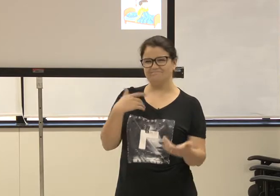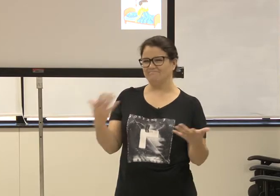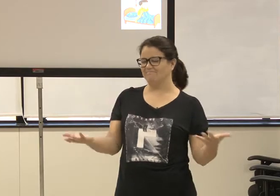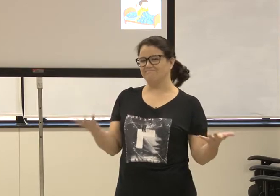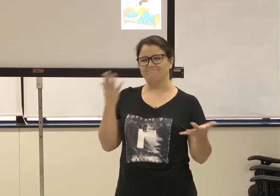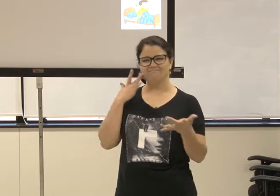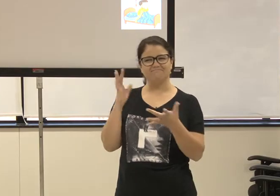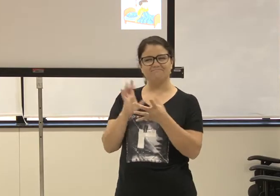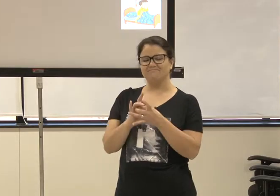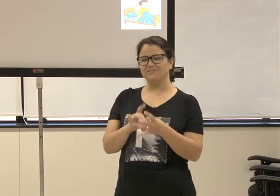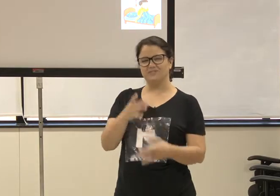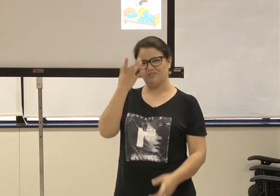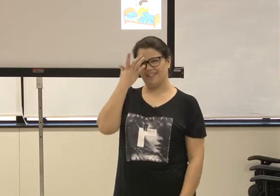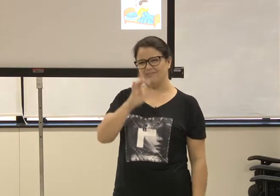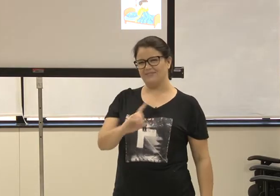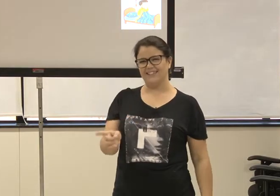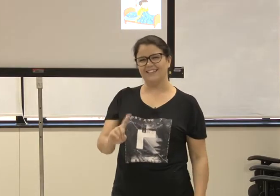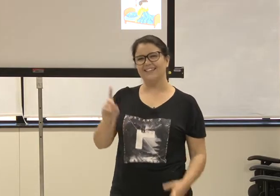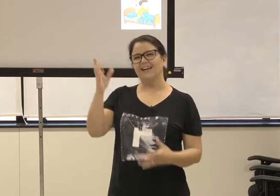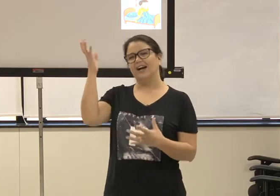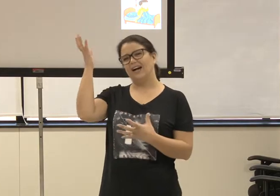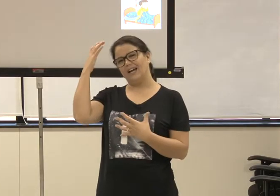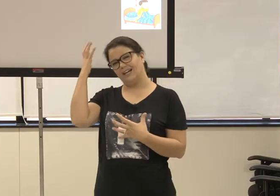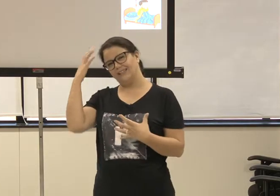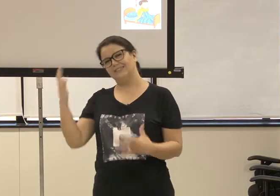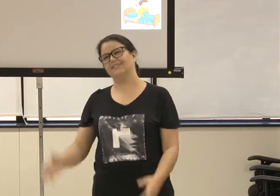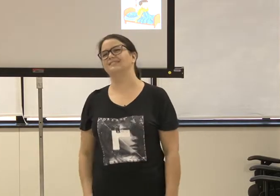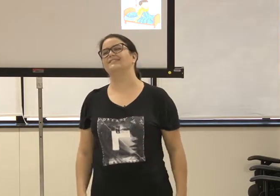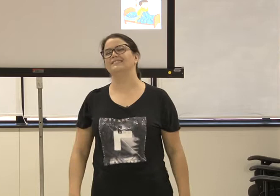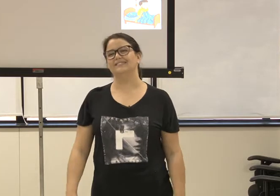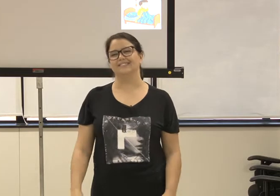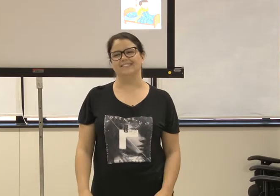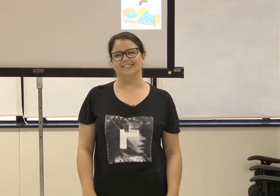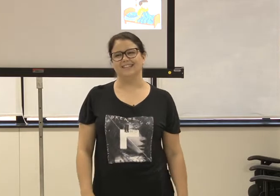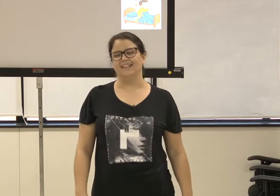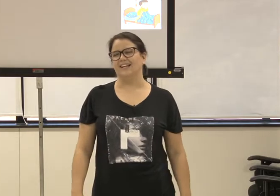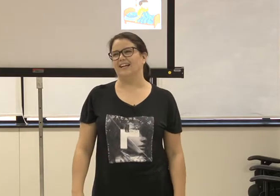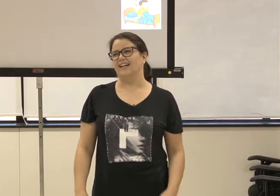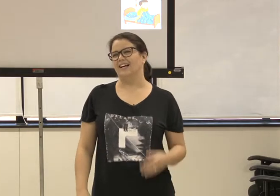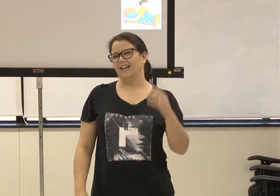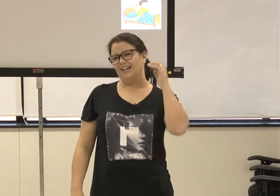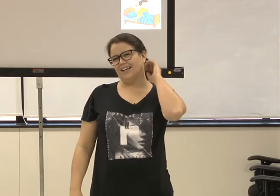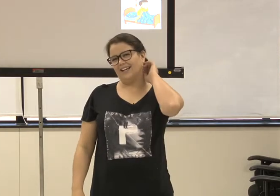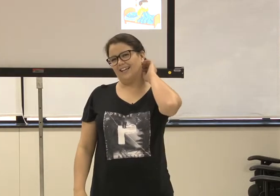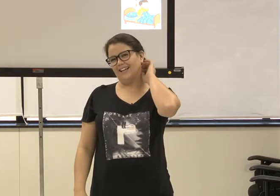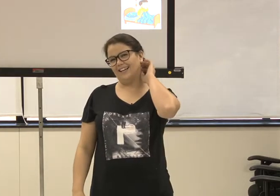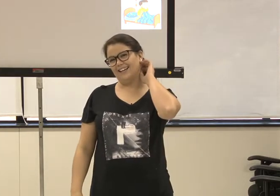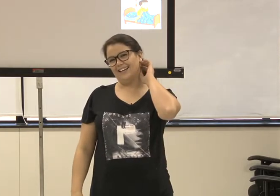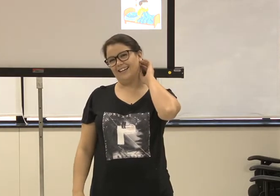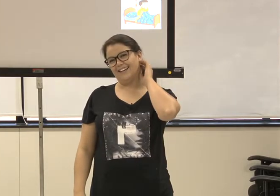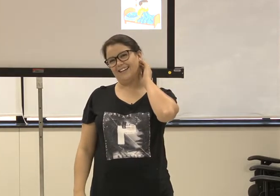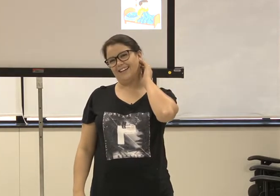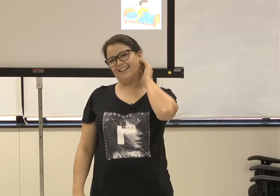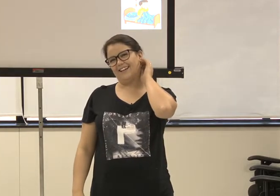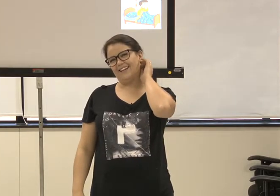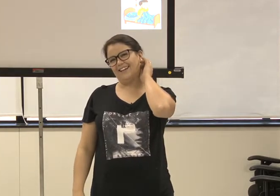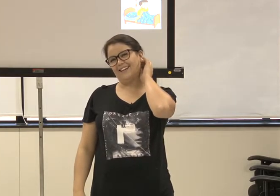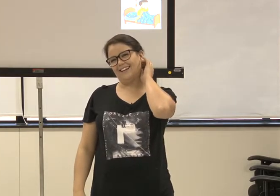Mas é. Não sabia. É. Se banhar é do pescoço pra baixo. Você não lava o rosto, mas não